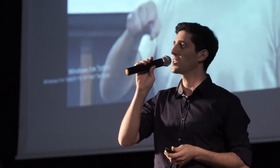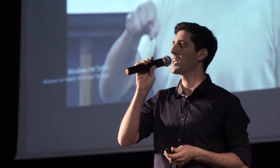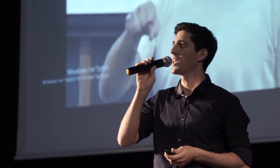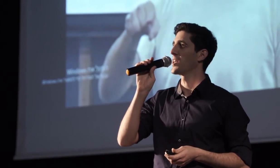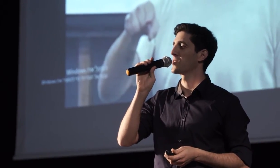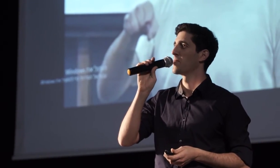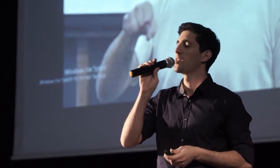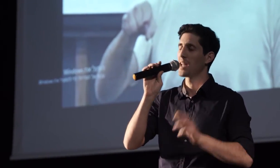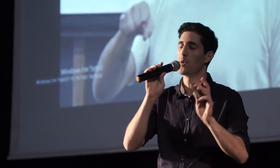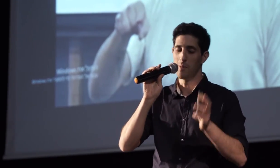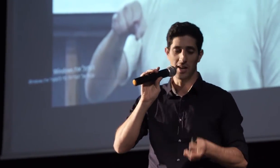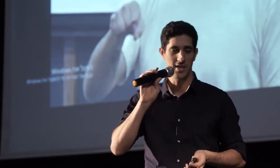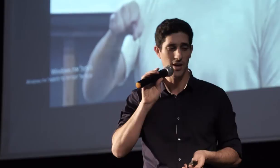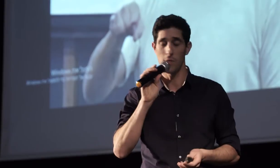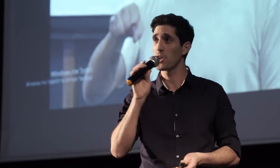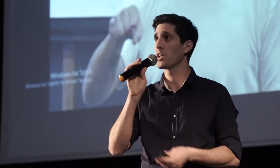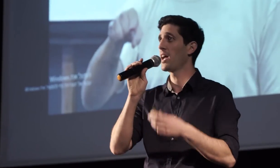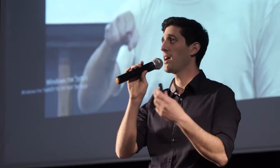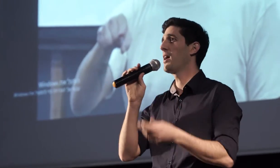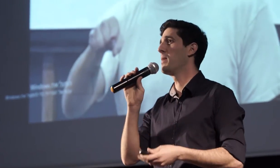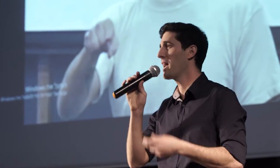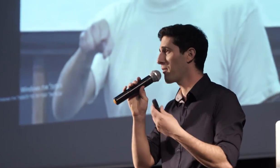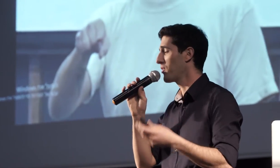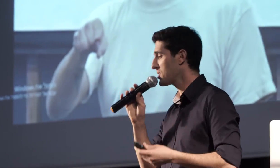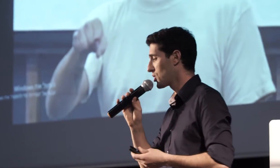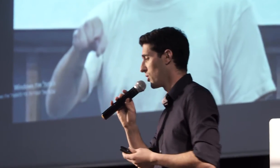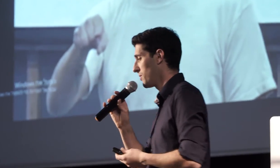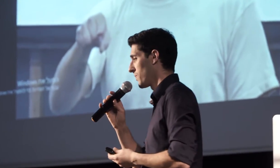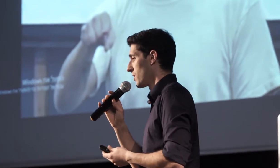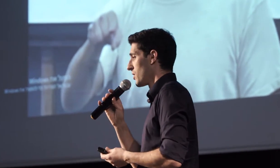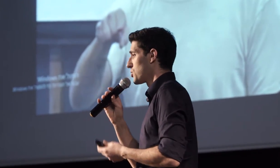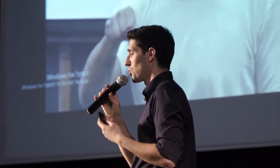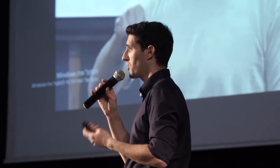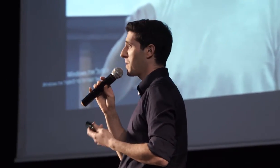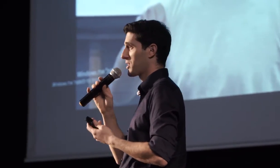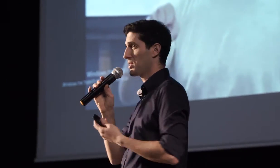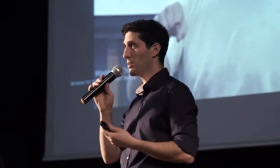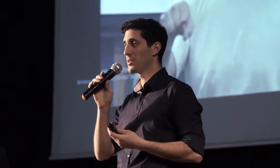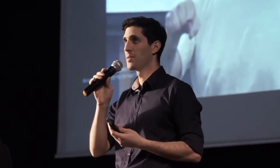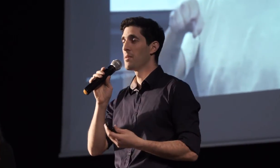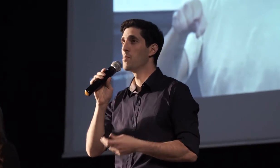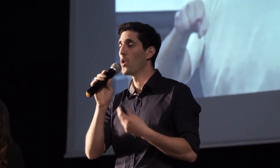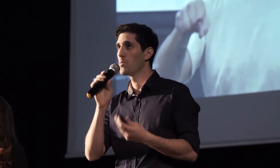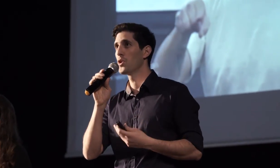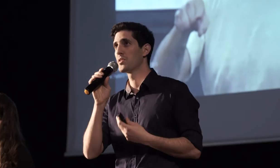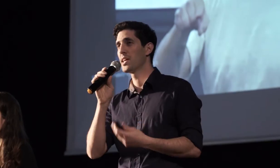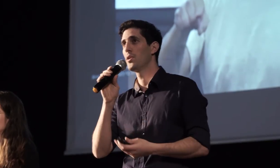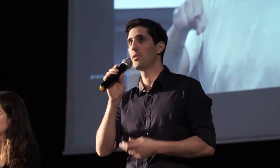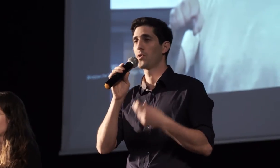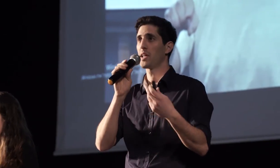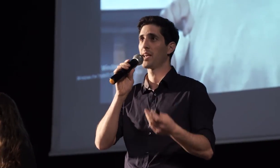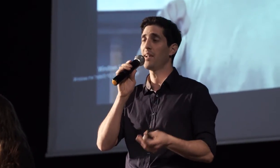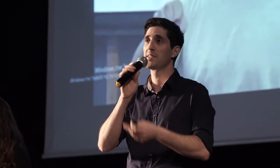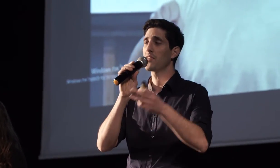cheese, milk and eggs. סתם, הוא לא אמר את זה, הוא אמר שהמראה הפיזי שלו, כשהוא יושב בהרצאות, מאוד מאוד עוזר